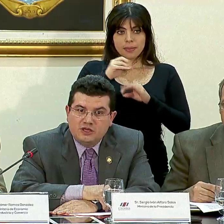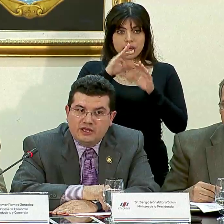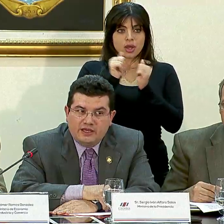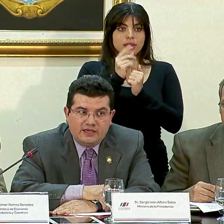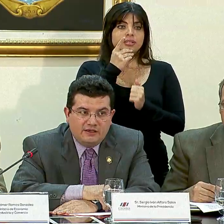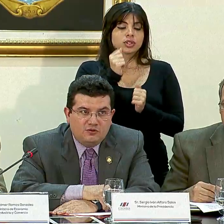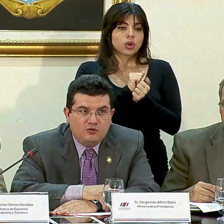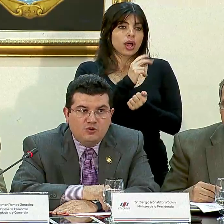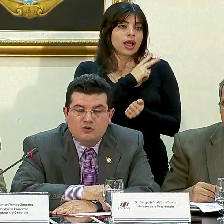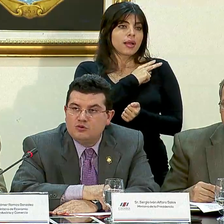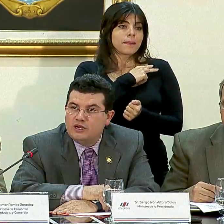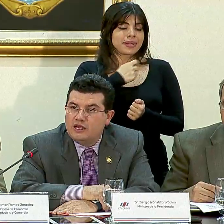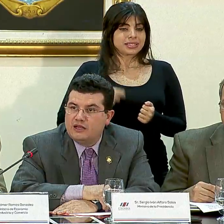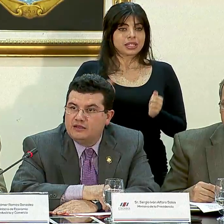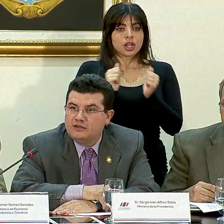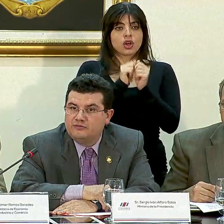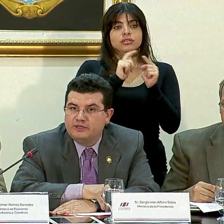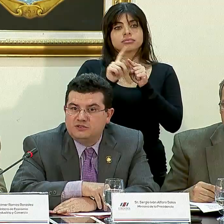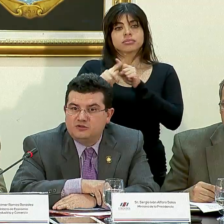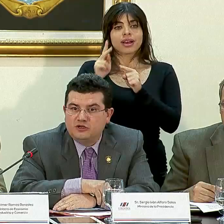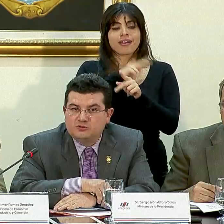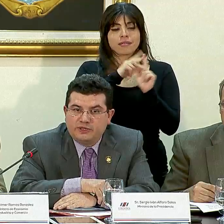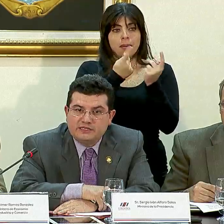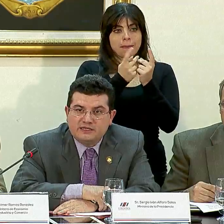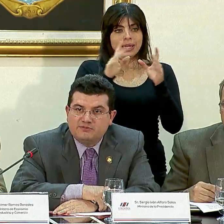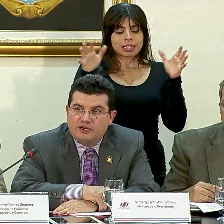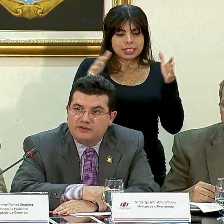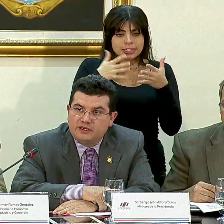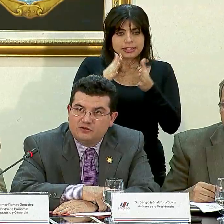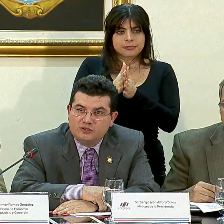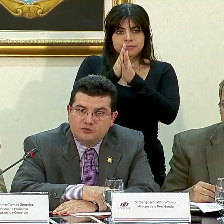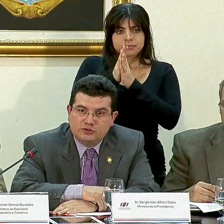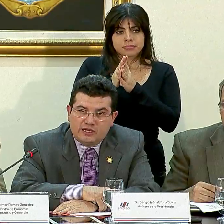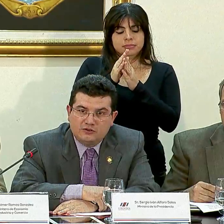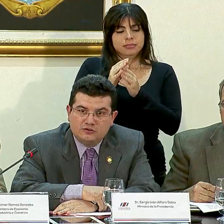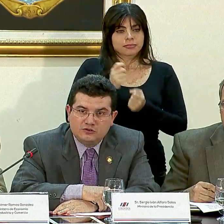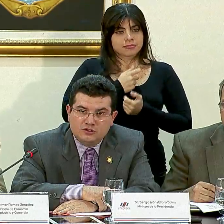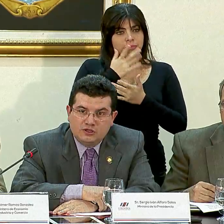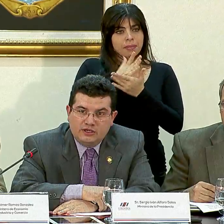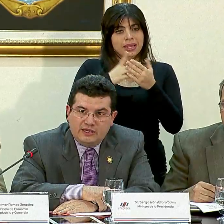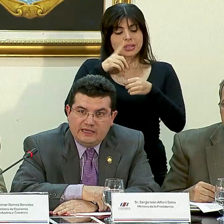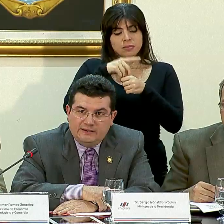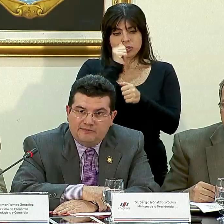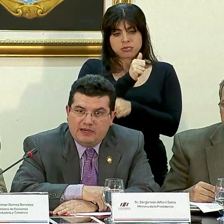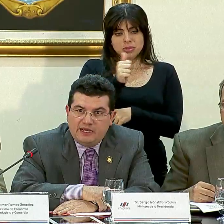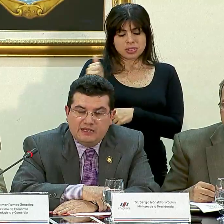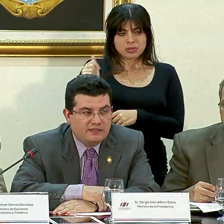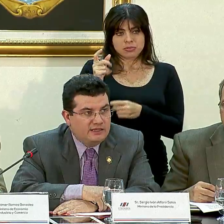fracción, hubo una petición expresa de parte de los diputados